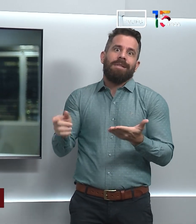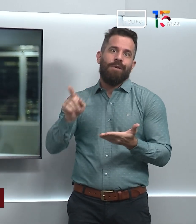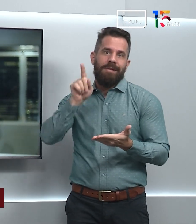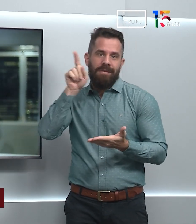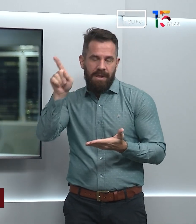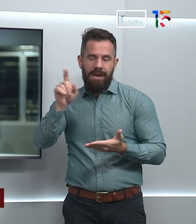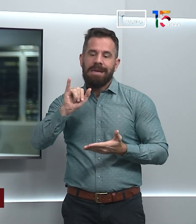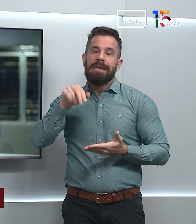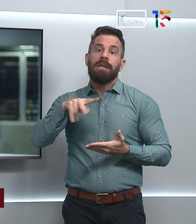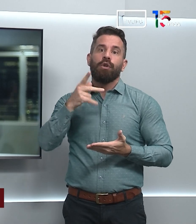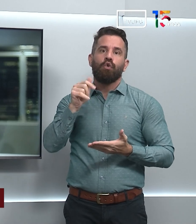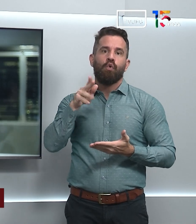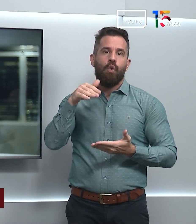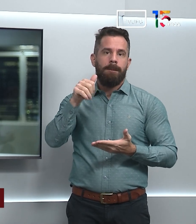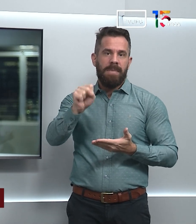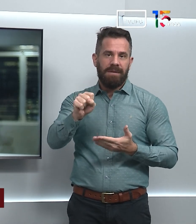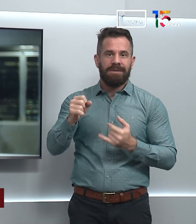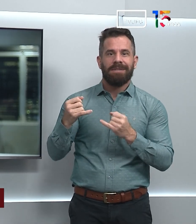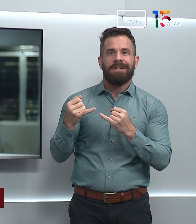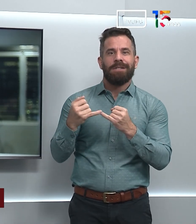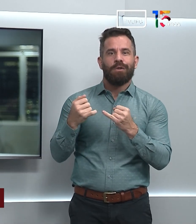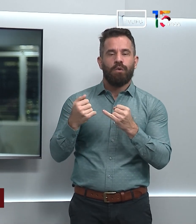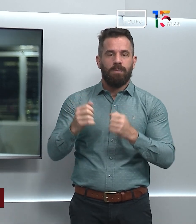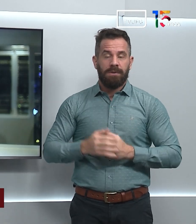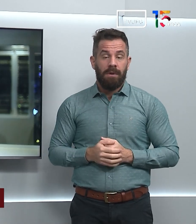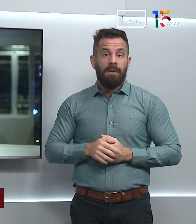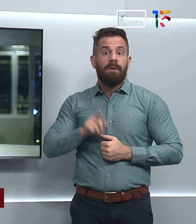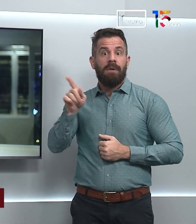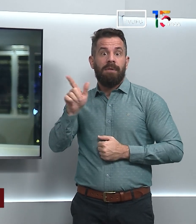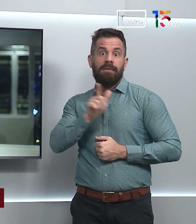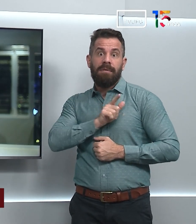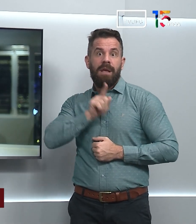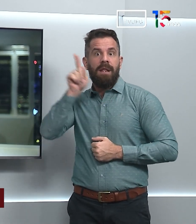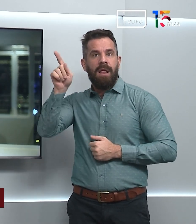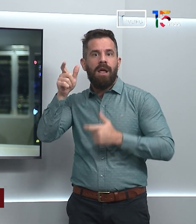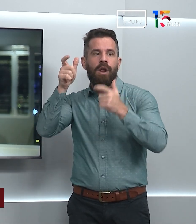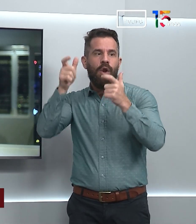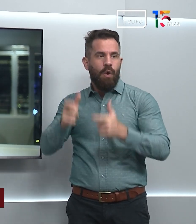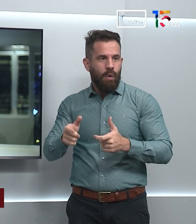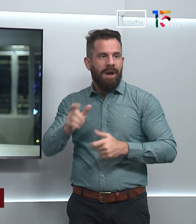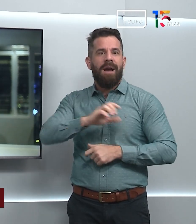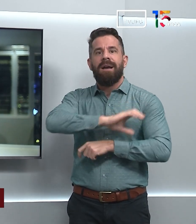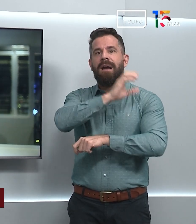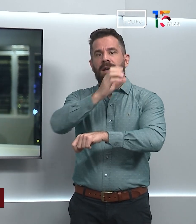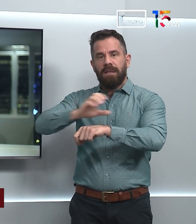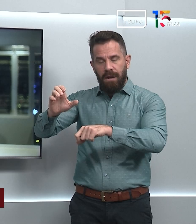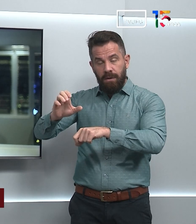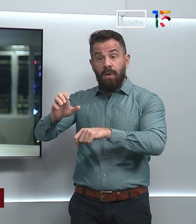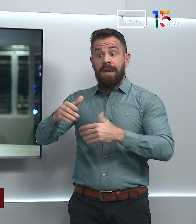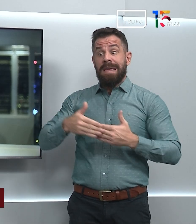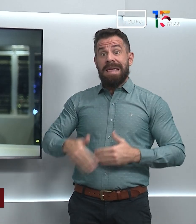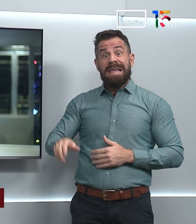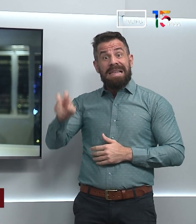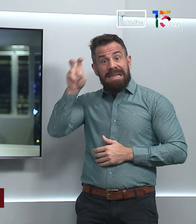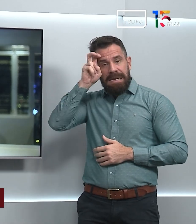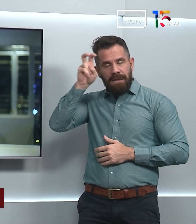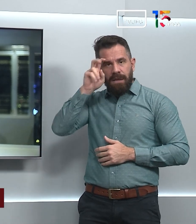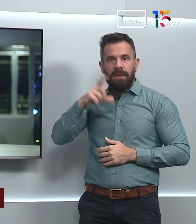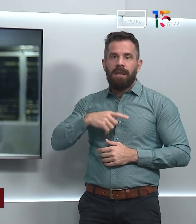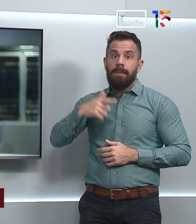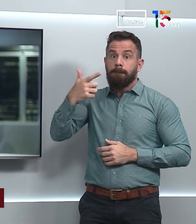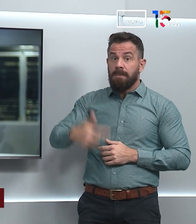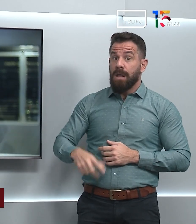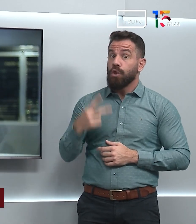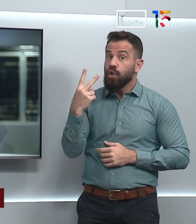Craque e Anápolis empataram em 1-1 em Catalão. Nesta quinta, mais 2 jogos encerram a primeira rodada do